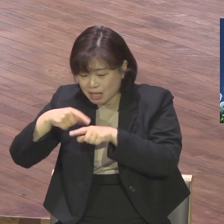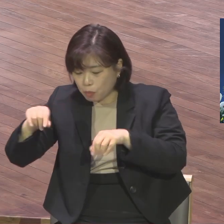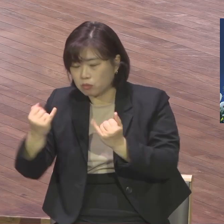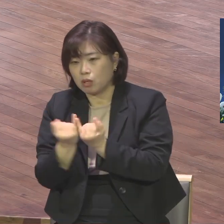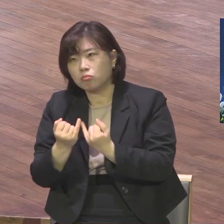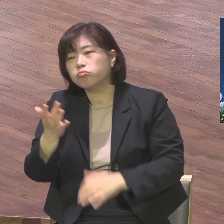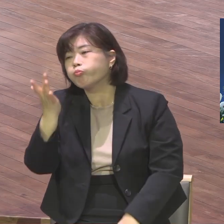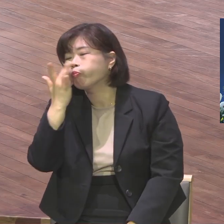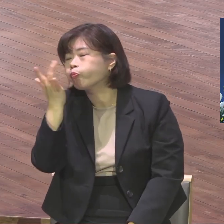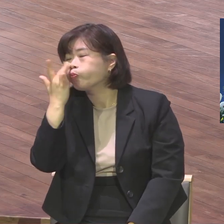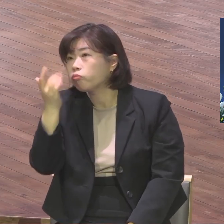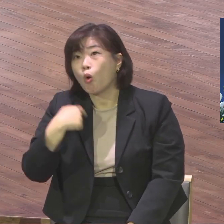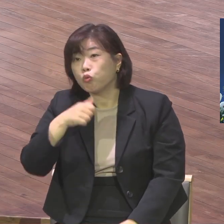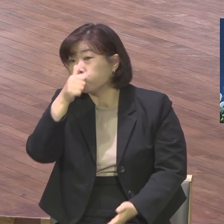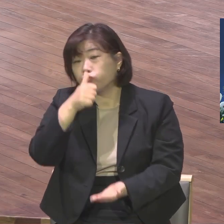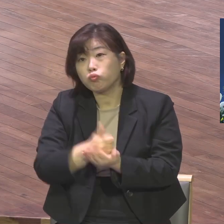몰라.